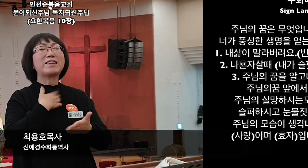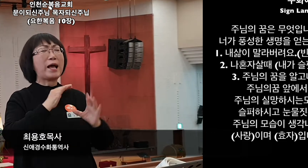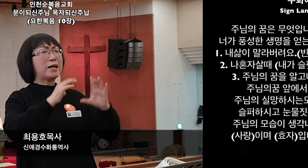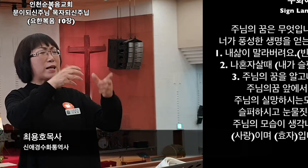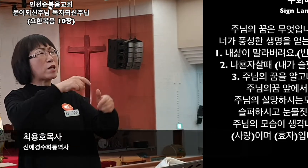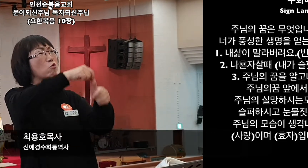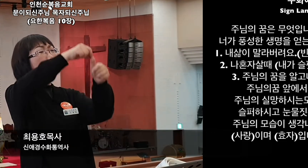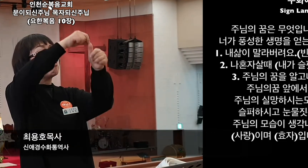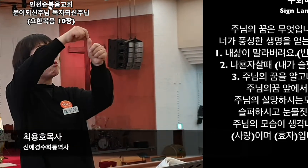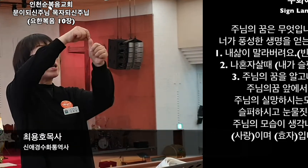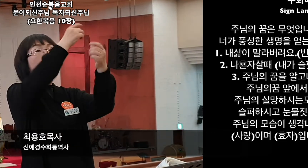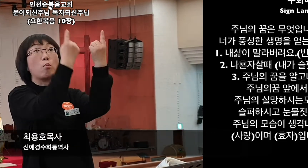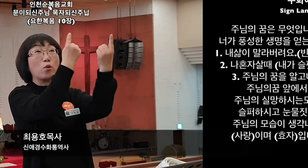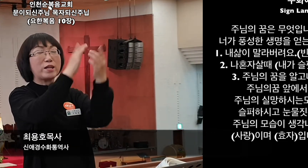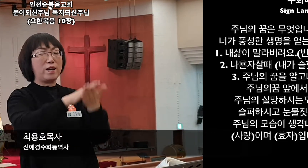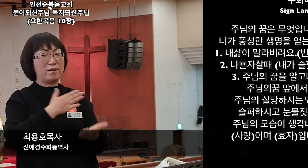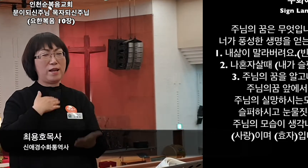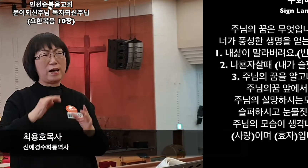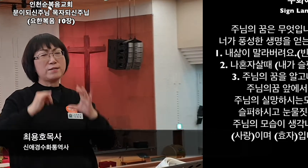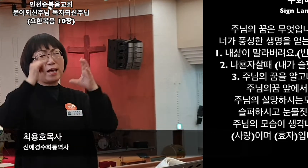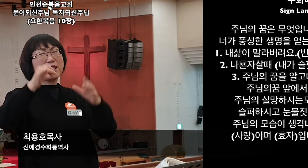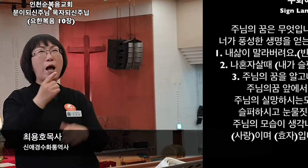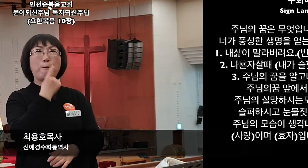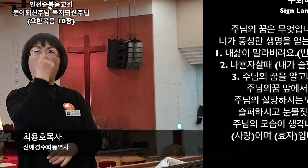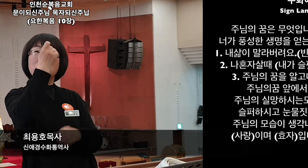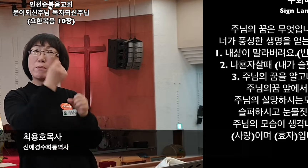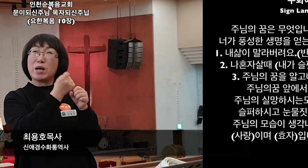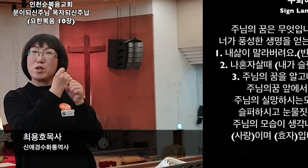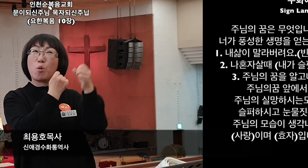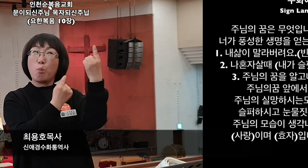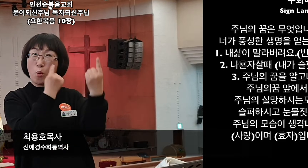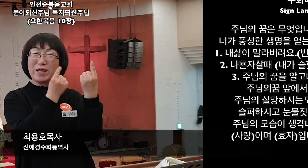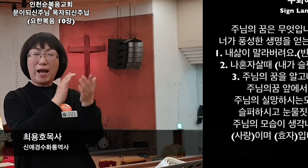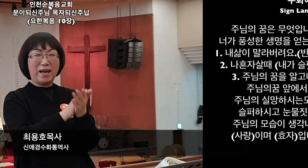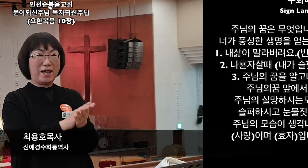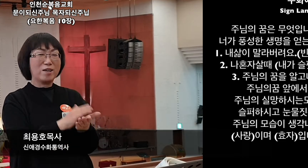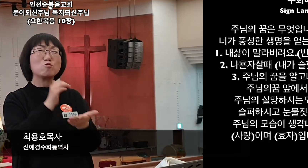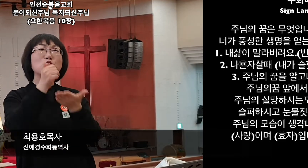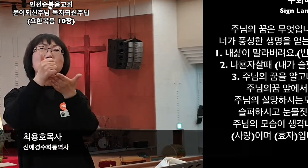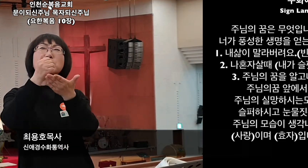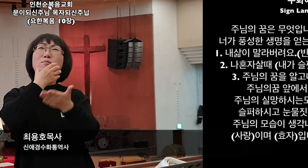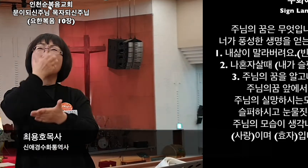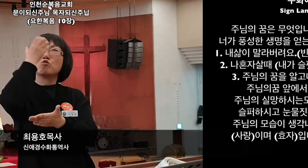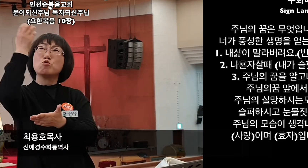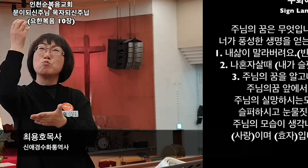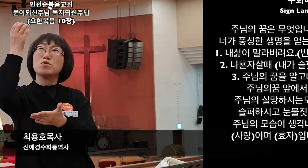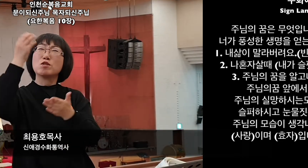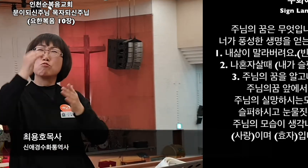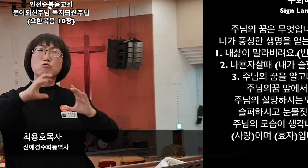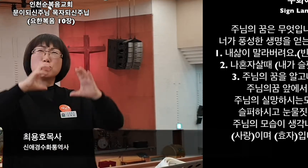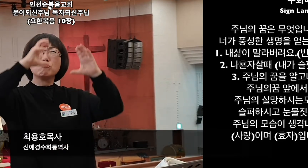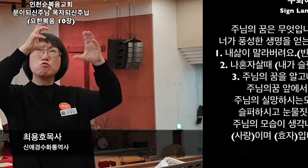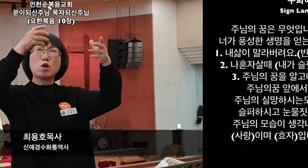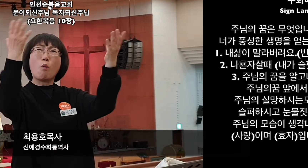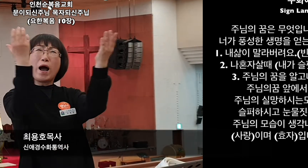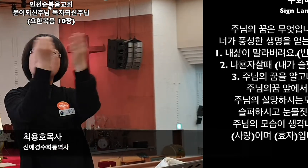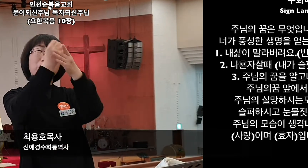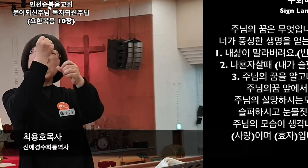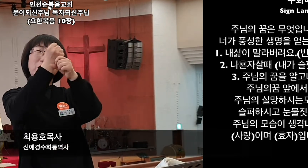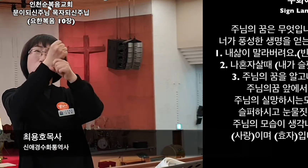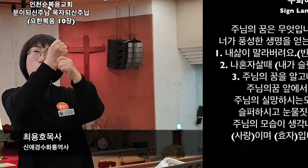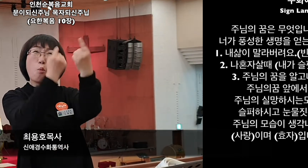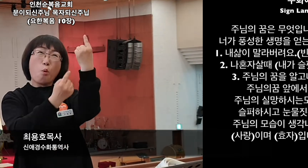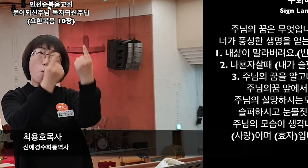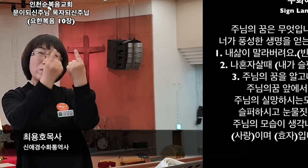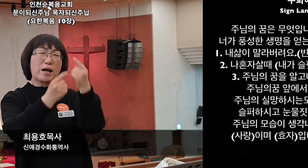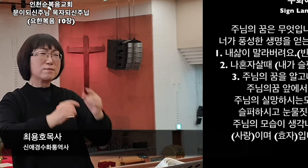세상을 구원하겠다는 게 꿈이 아니에요. 내가 세상을 멋지게 만들겠다는 거 꿈도 아니에요. 주님이 꾸시는 꿈이요, 우주를 더 완전하게 만들겠다, 그런